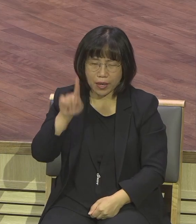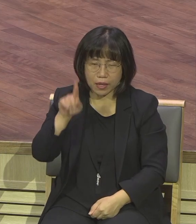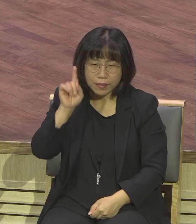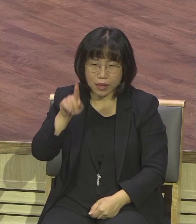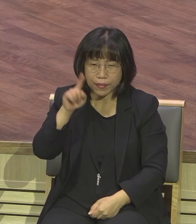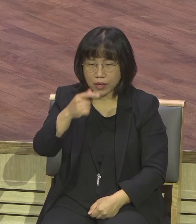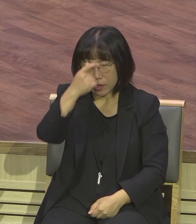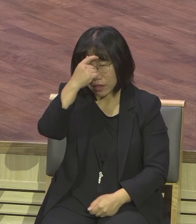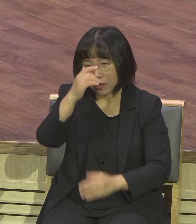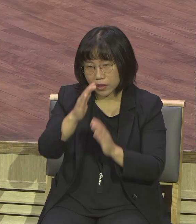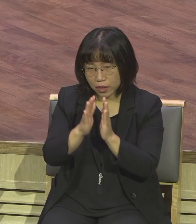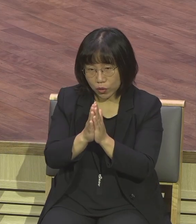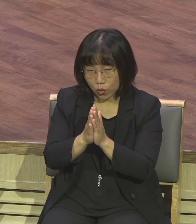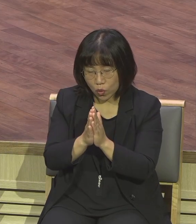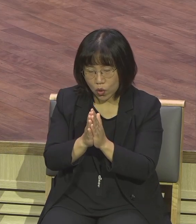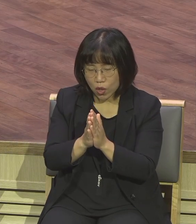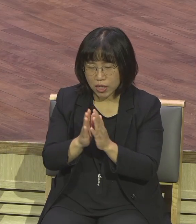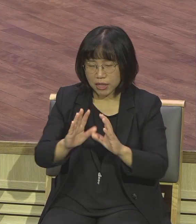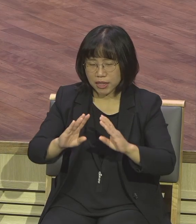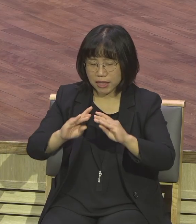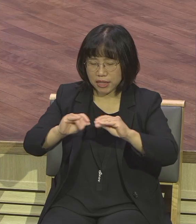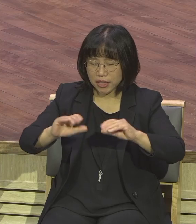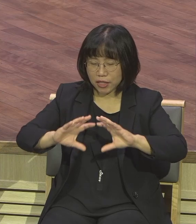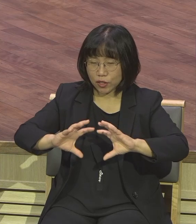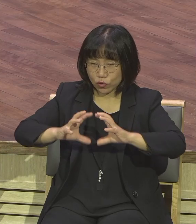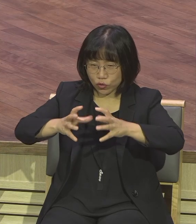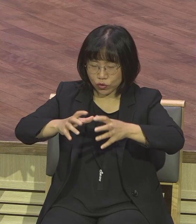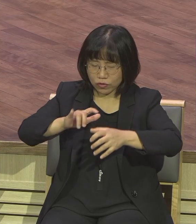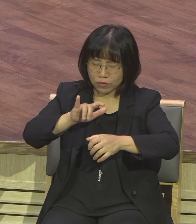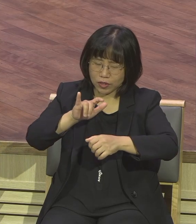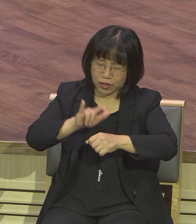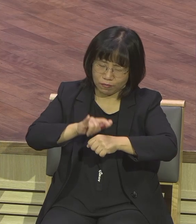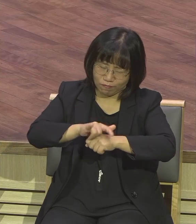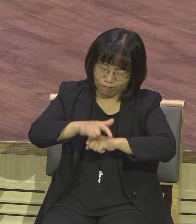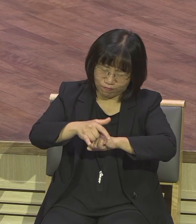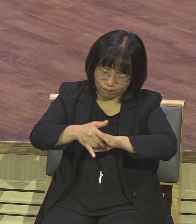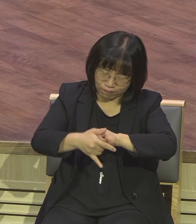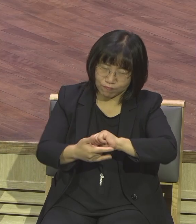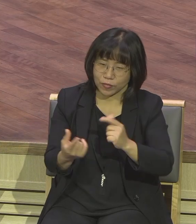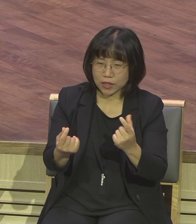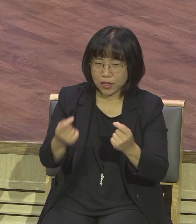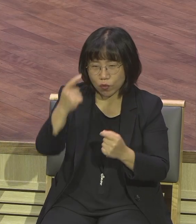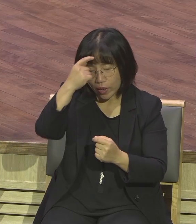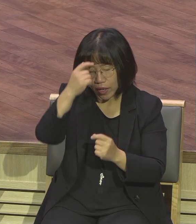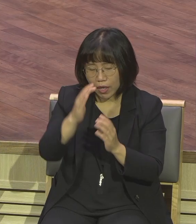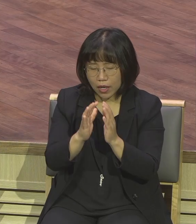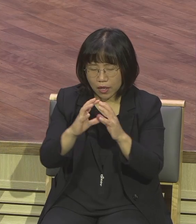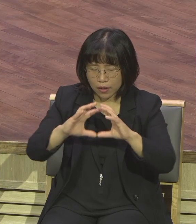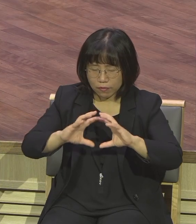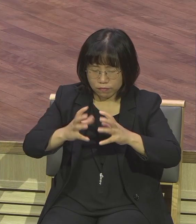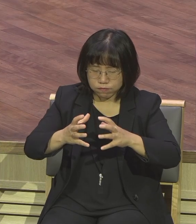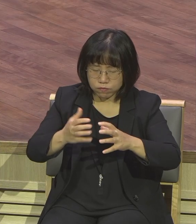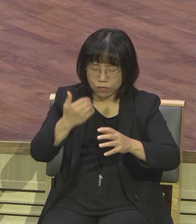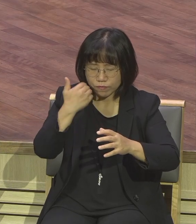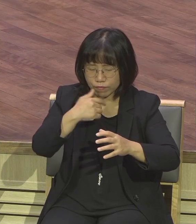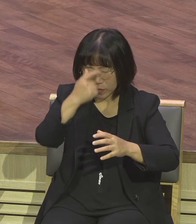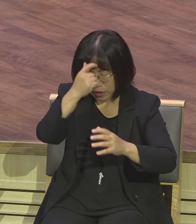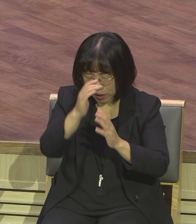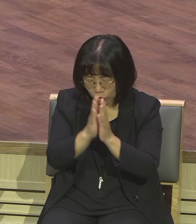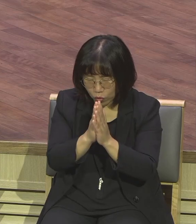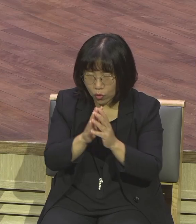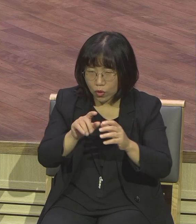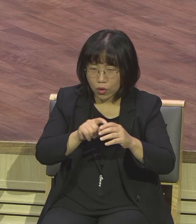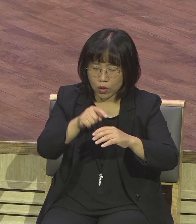매일 지구를 한 바퀴 도는데 두 번씩 돕니다. 하루에 두 번씩을 도는데 예를 들면 내가 기도 중에 하나만 딱 말하면요.